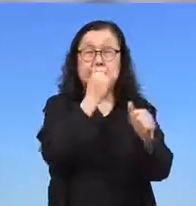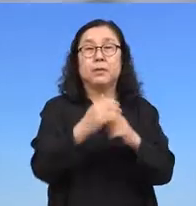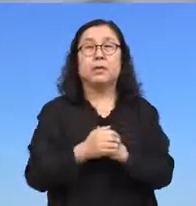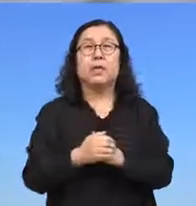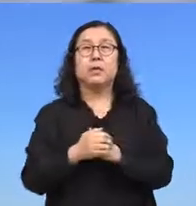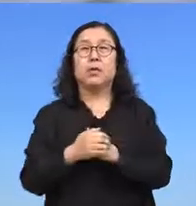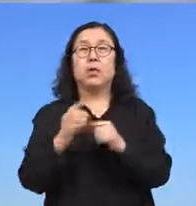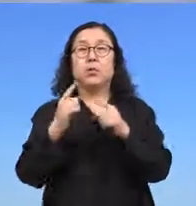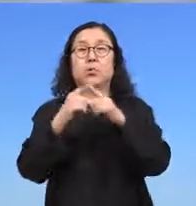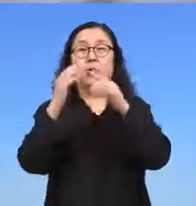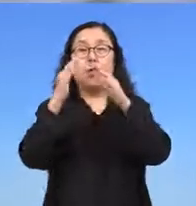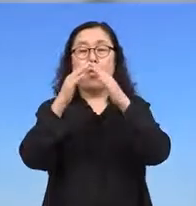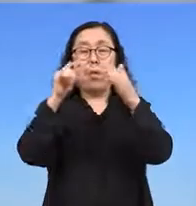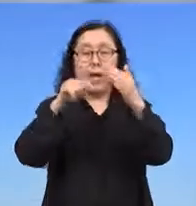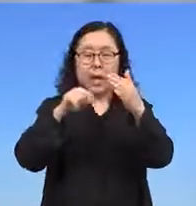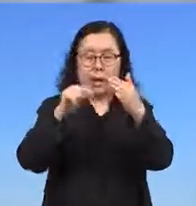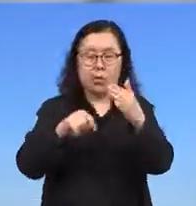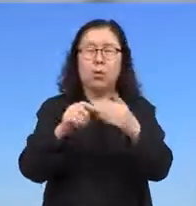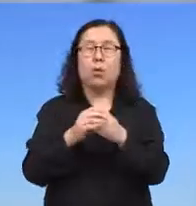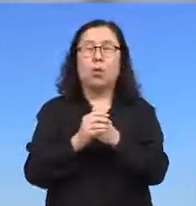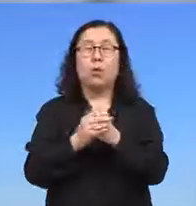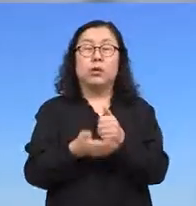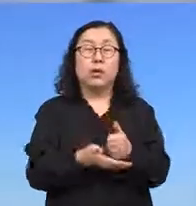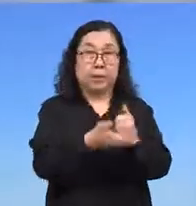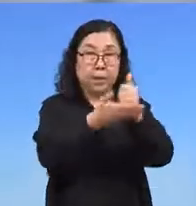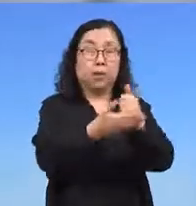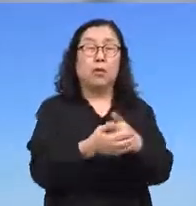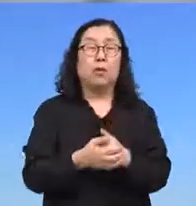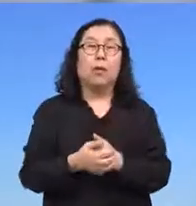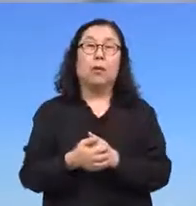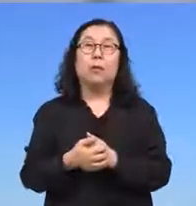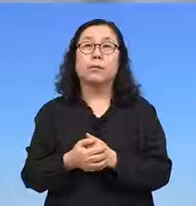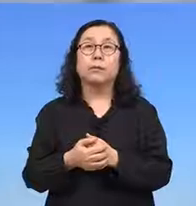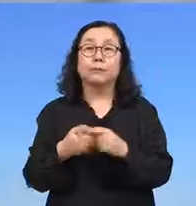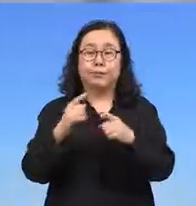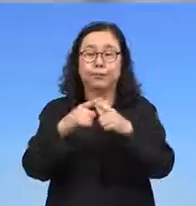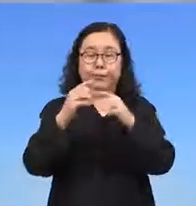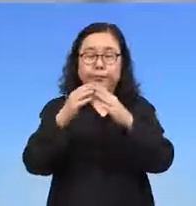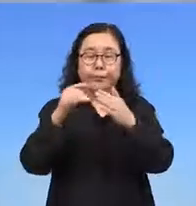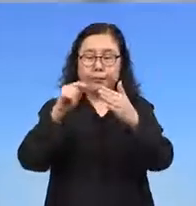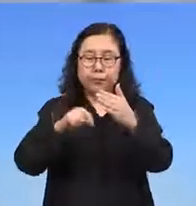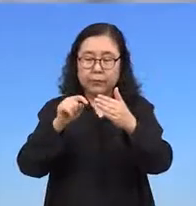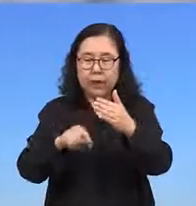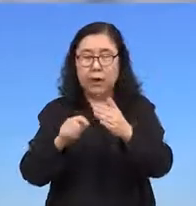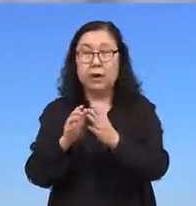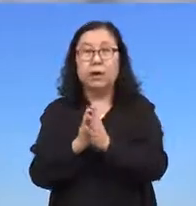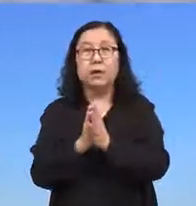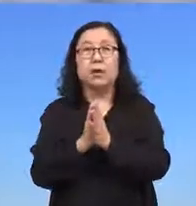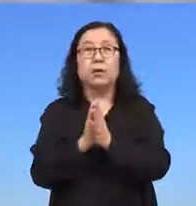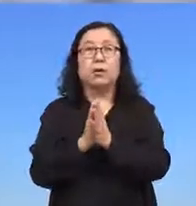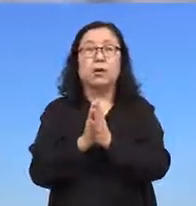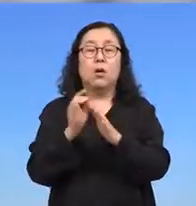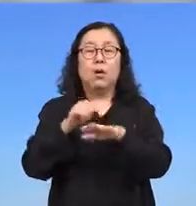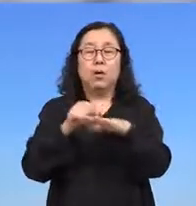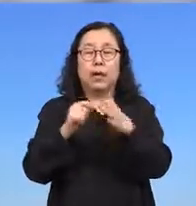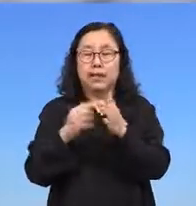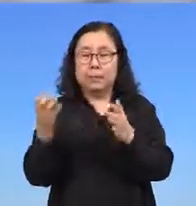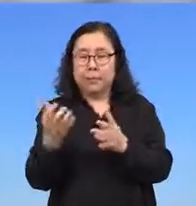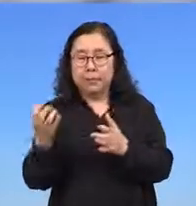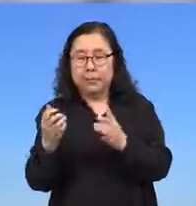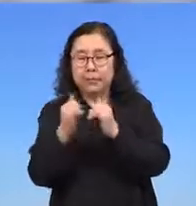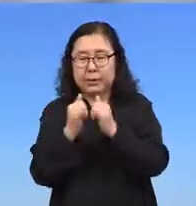가지요. 교회에도, 우리가 미자립교회에도 이렇게 섬겨야 되지만요, 저는 이번에 참 가슴 아픈 기사를